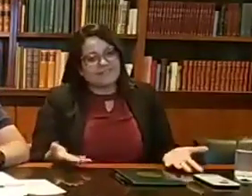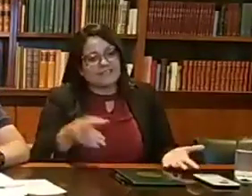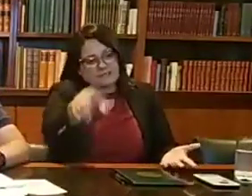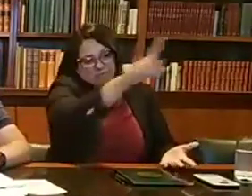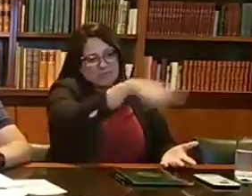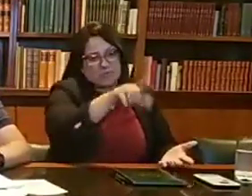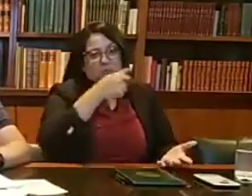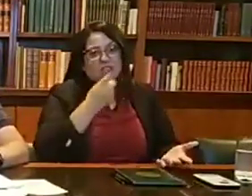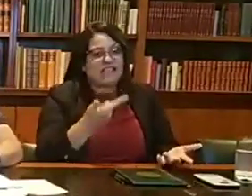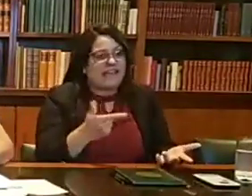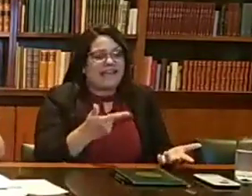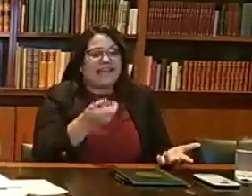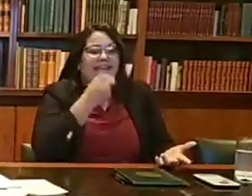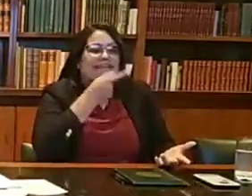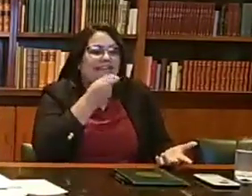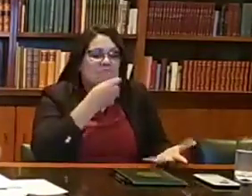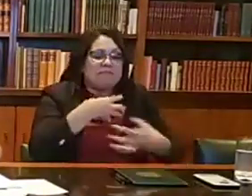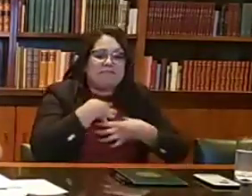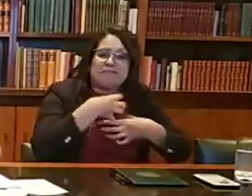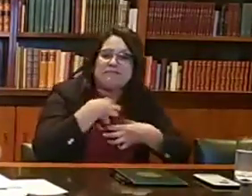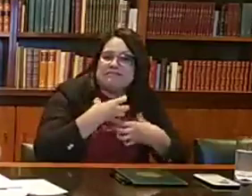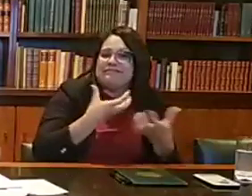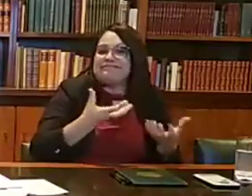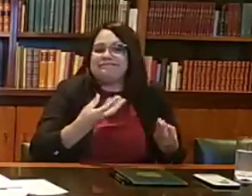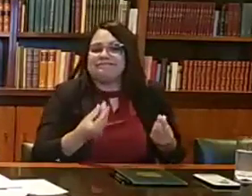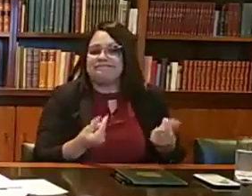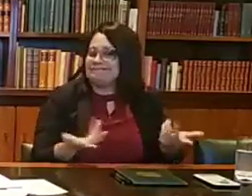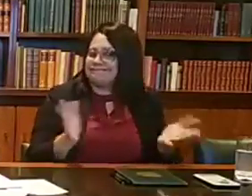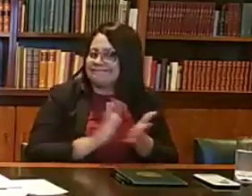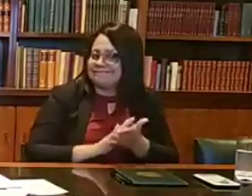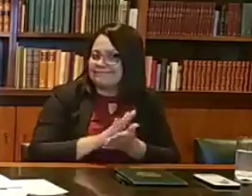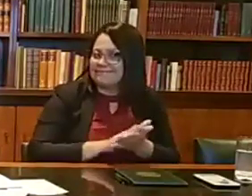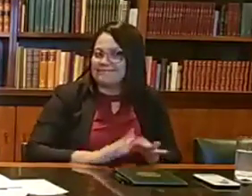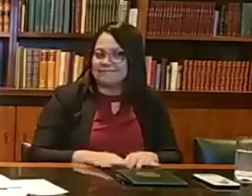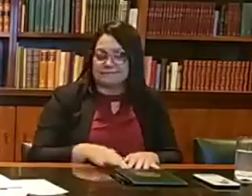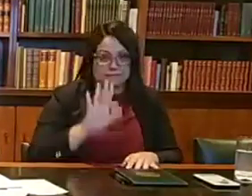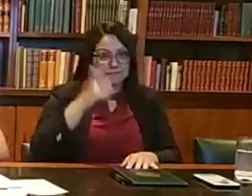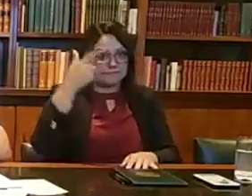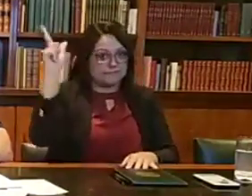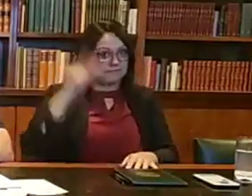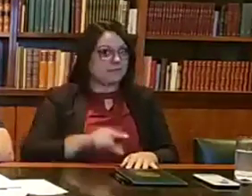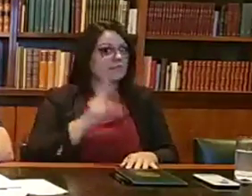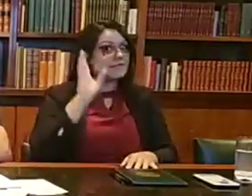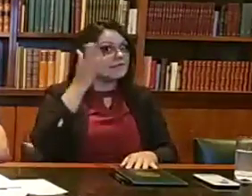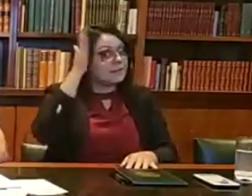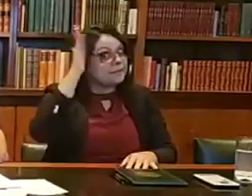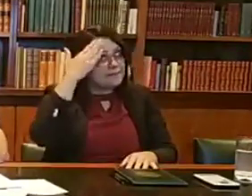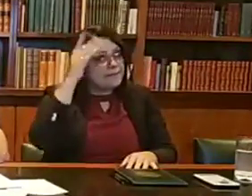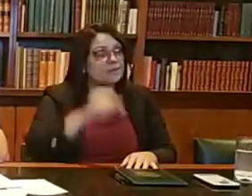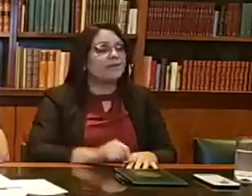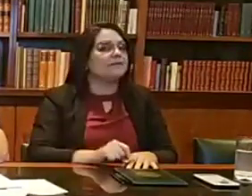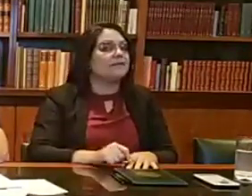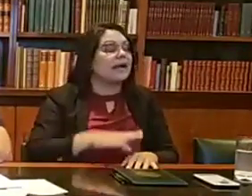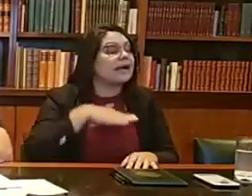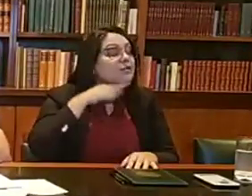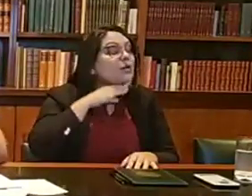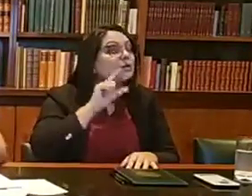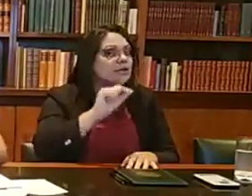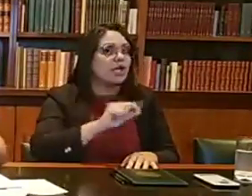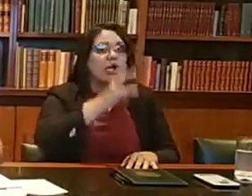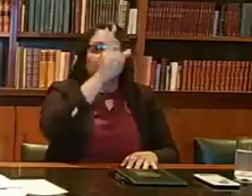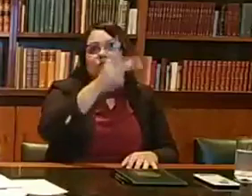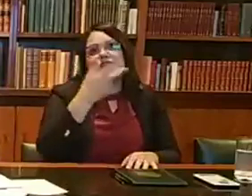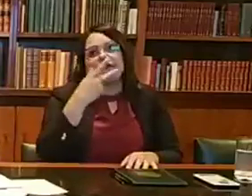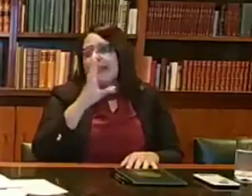né? E falam besteira. E outra coisa, o que você está cansado de ver por aqui? A imprensa dizendo que eu ataco a imprensa todo dia. Vamos supor que você